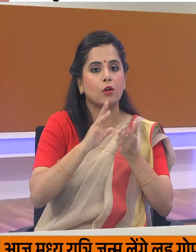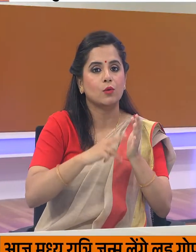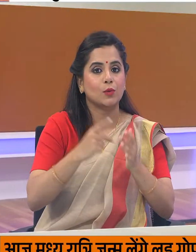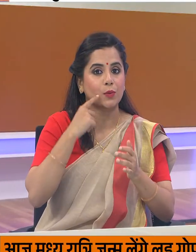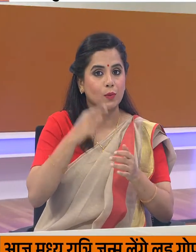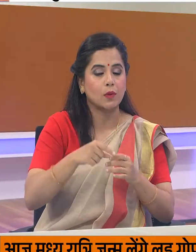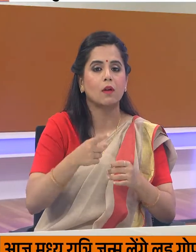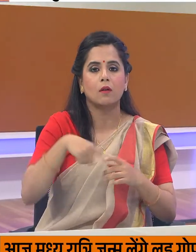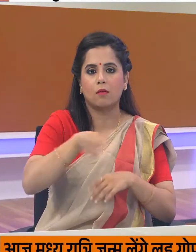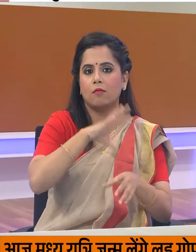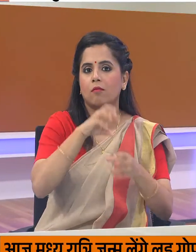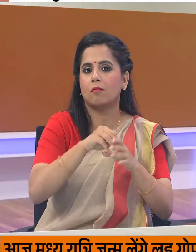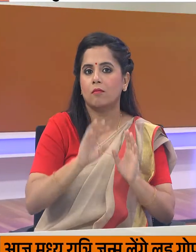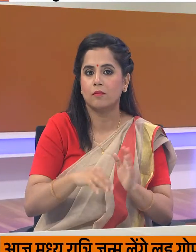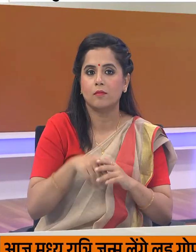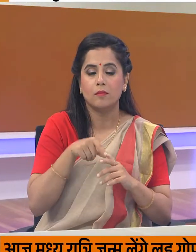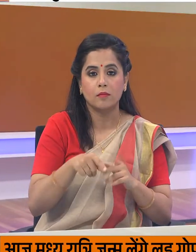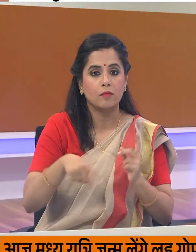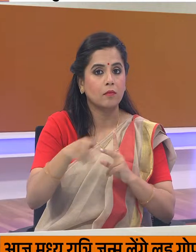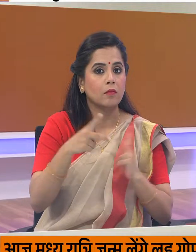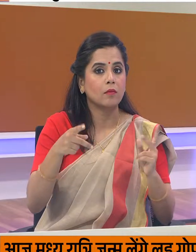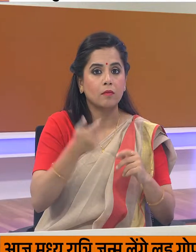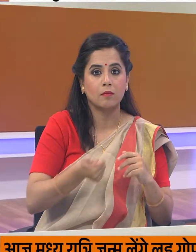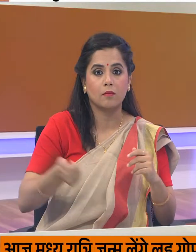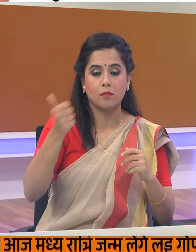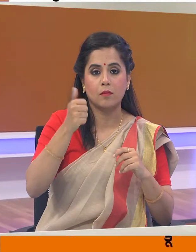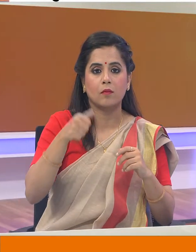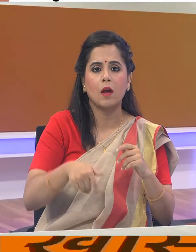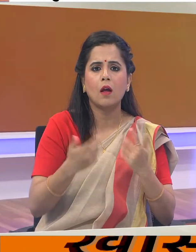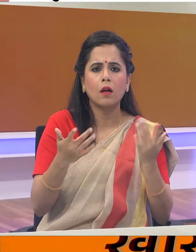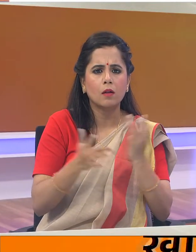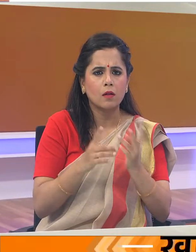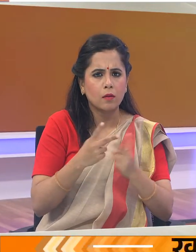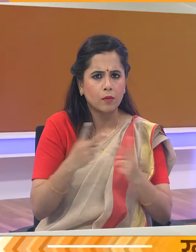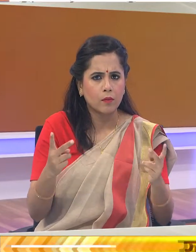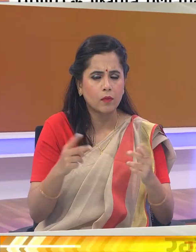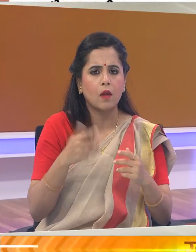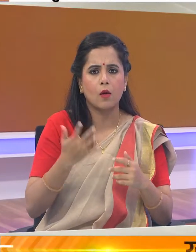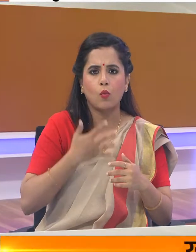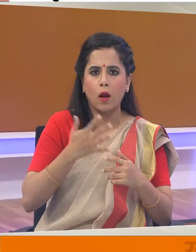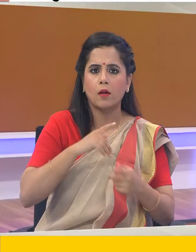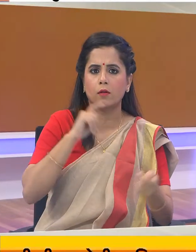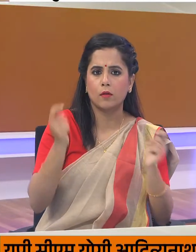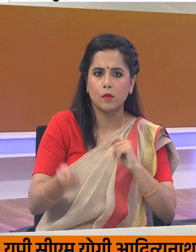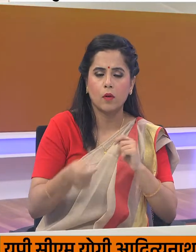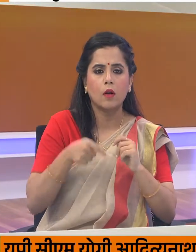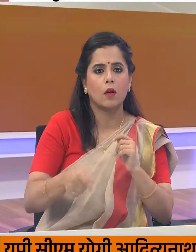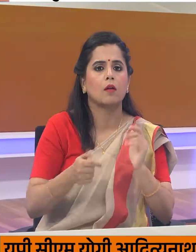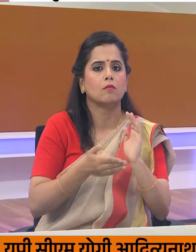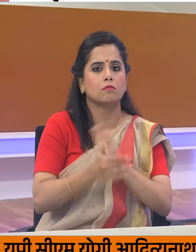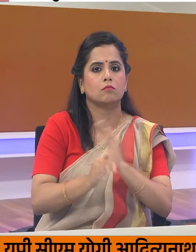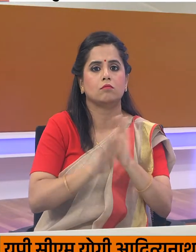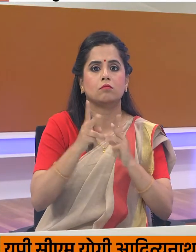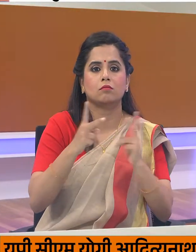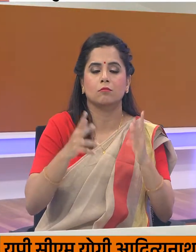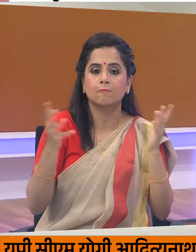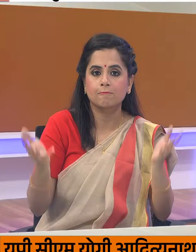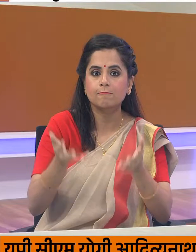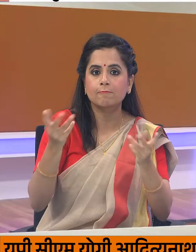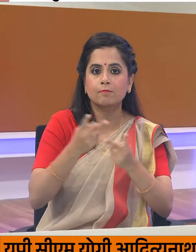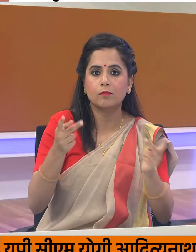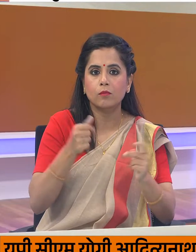वैष्णव शामिल हुए। डेलीगेशन ने डिजिटलीकरण, हरित पहल और कौशल विकास की ओर आगे बढ़ने के